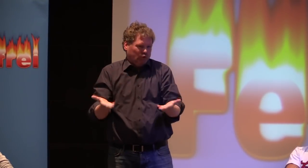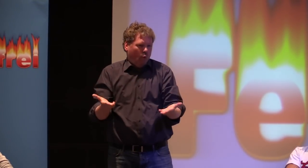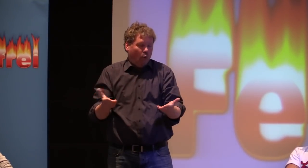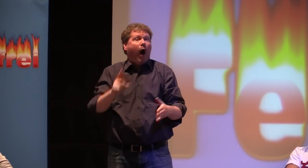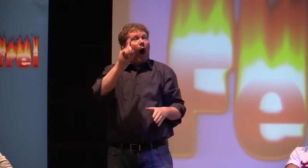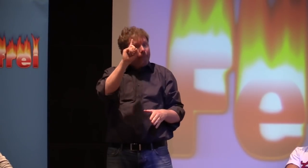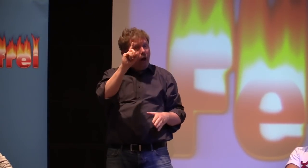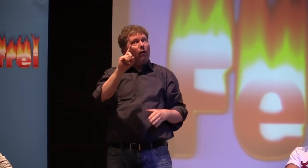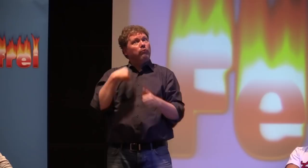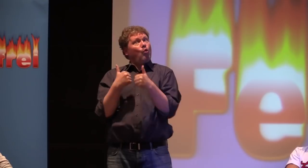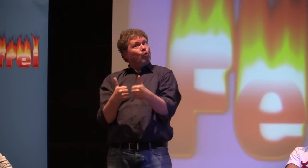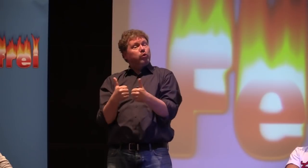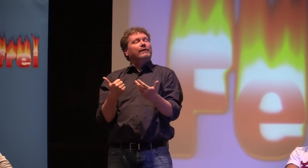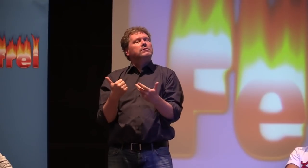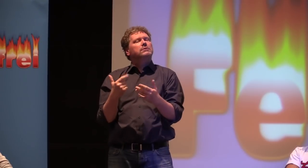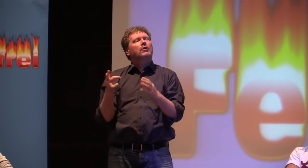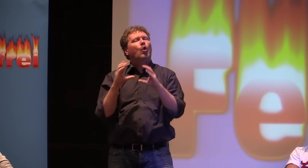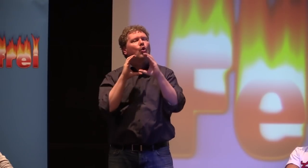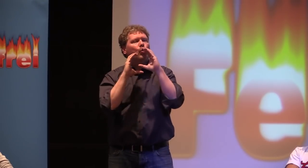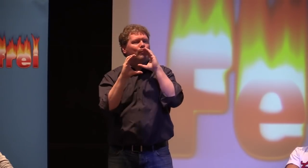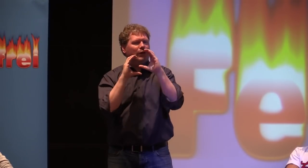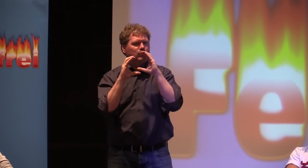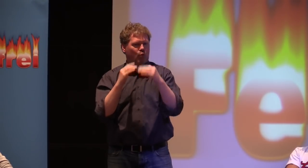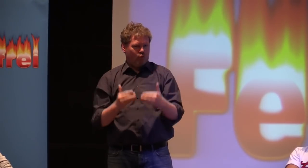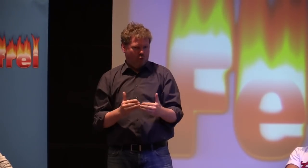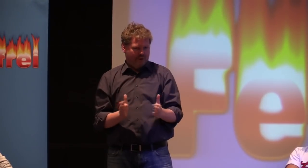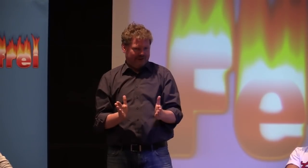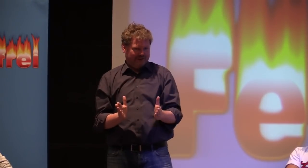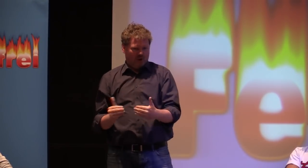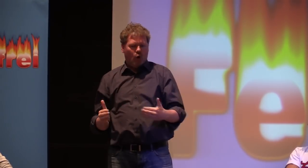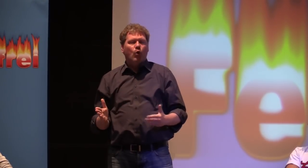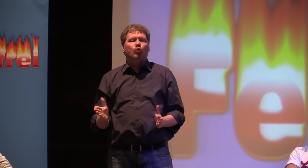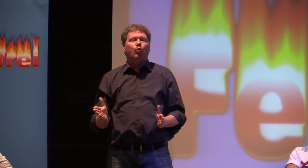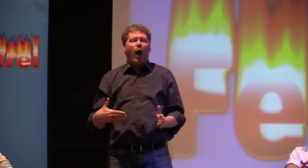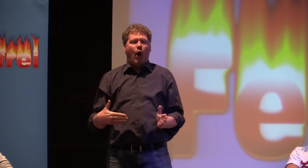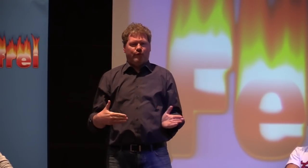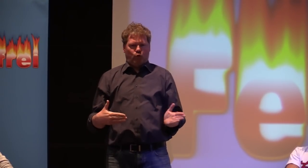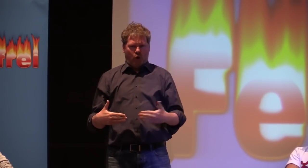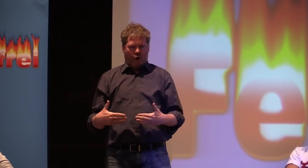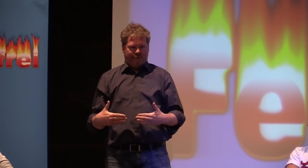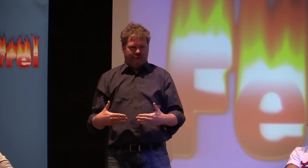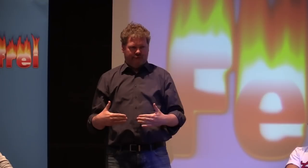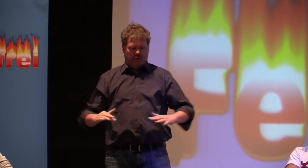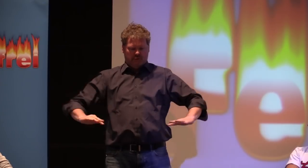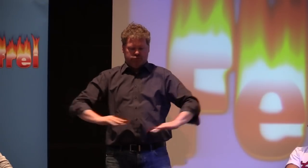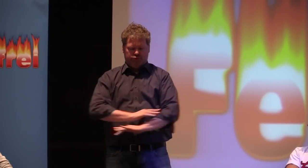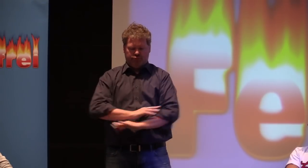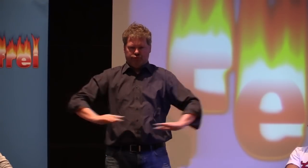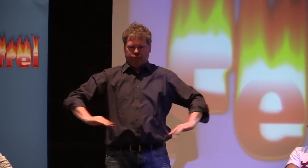ist, dass es die beiden Verbände gibt. Weil beide Verbände aus verschiedenen Töpfen finanziert werden. Was ich nur gut